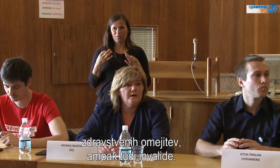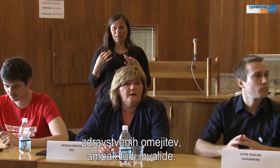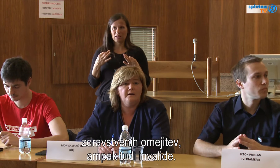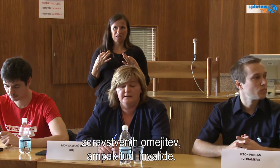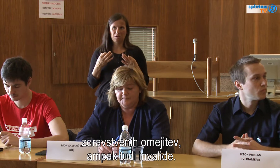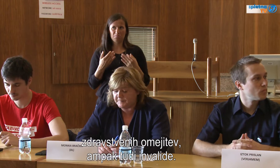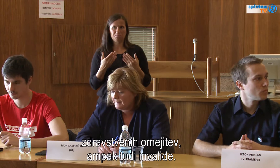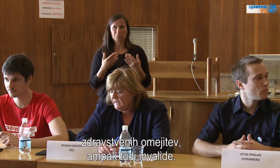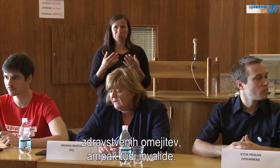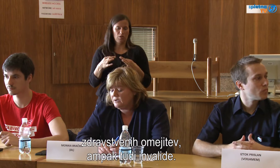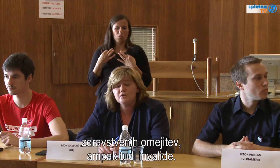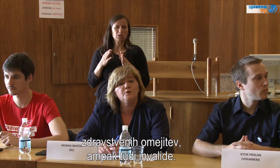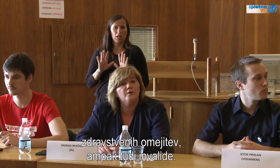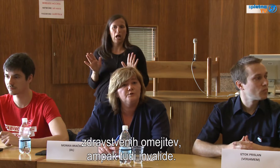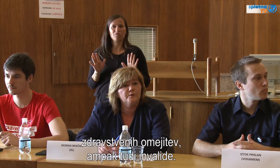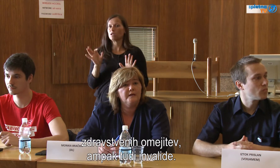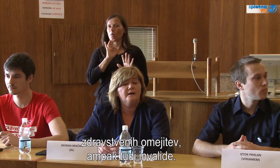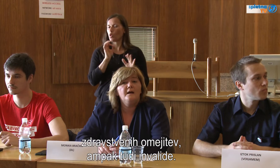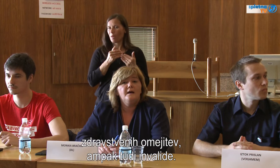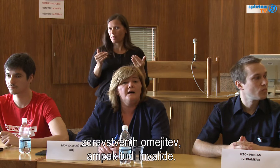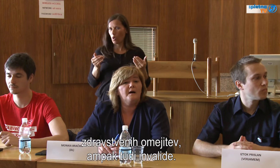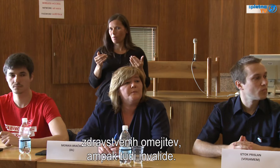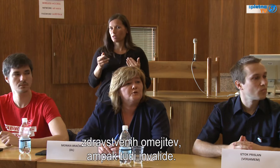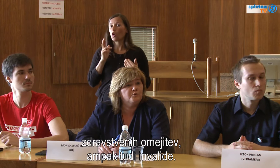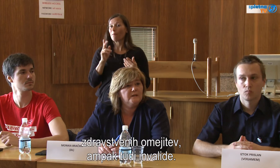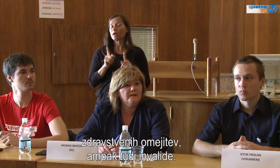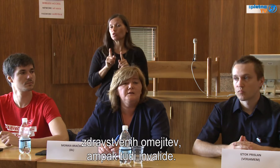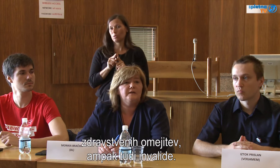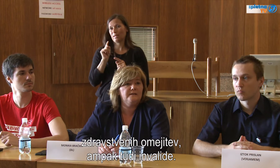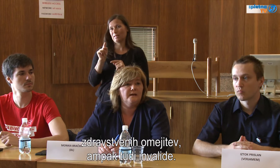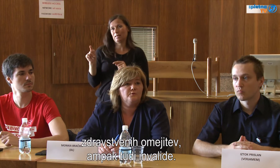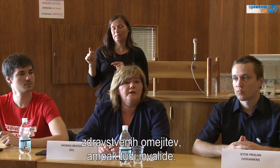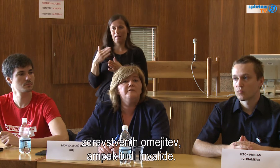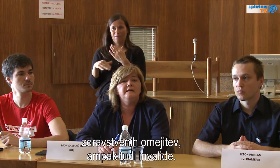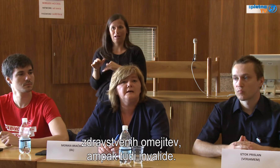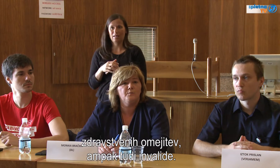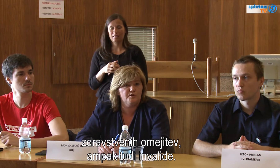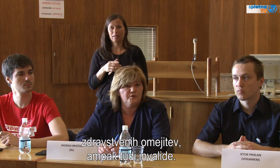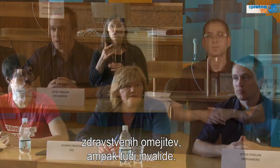omejitev ali kakršnihkoli drugih, ampak tudi invalide.